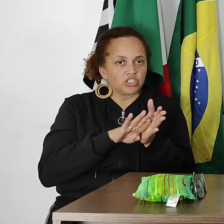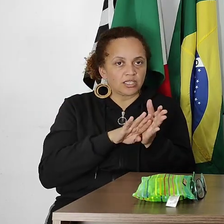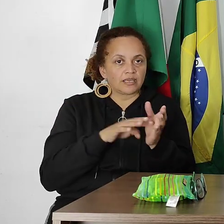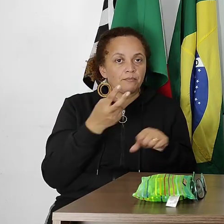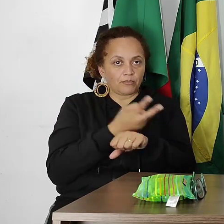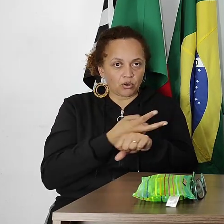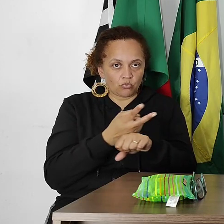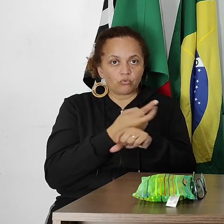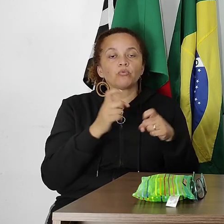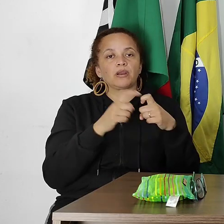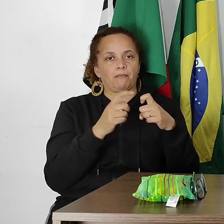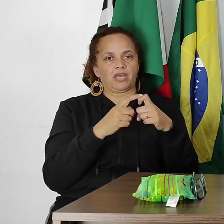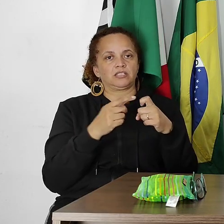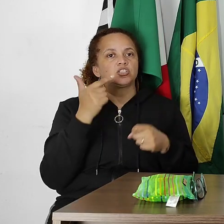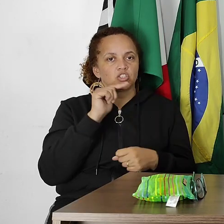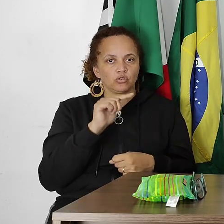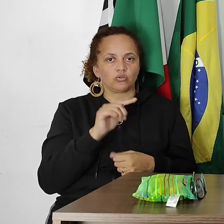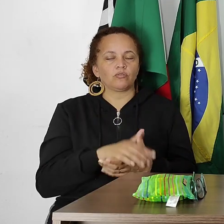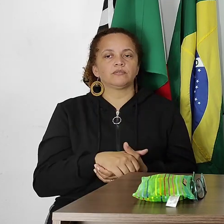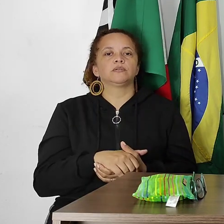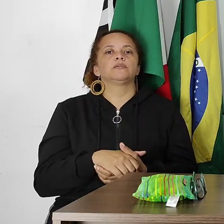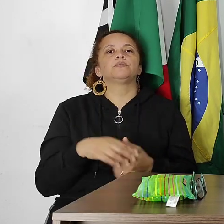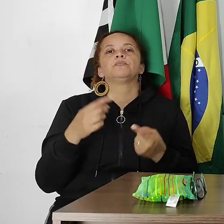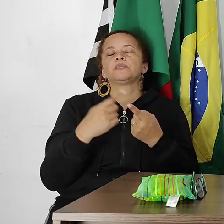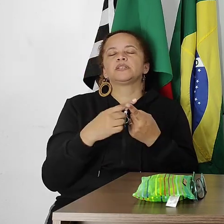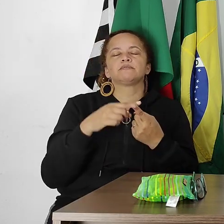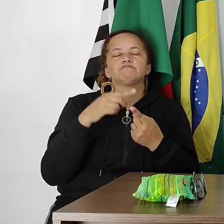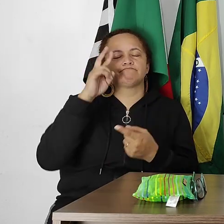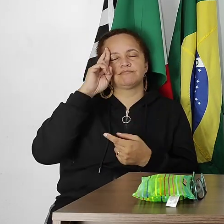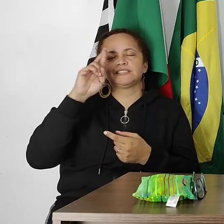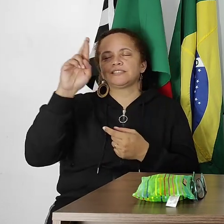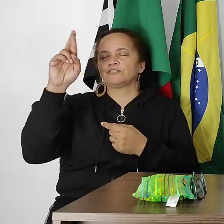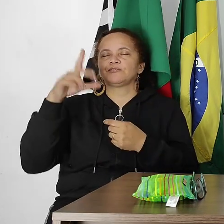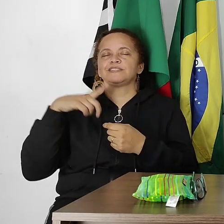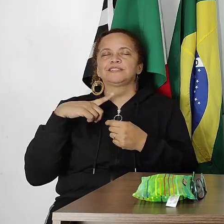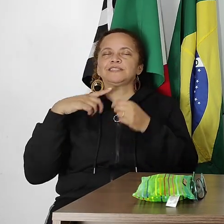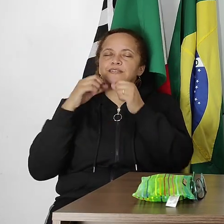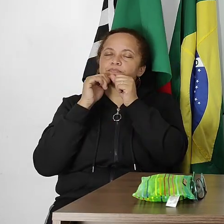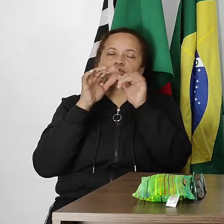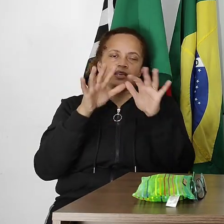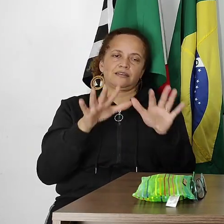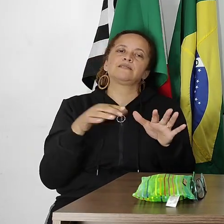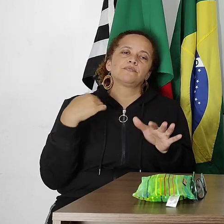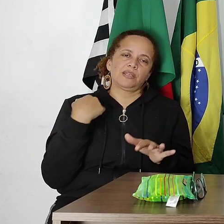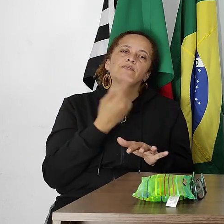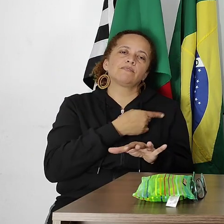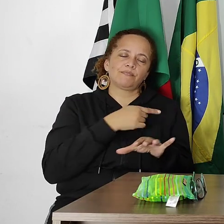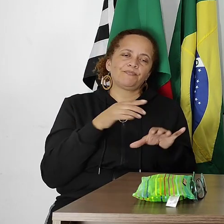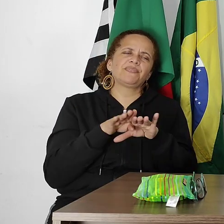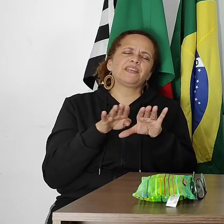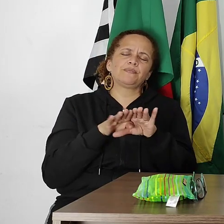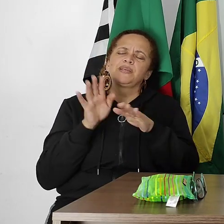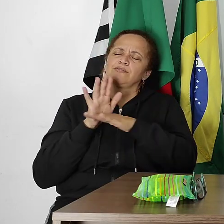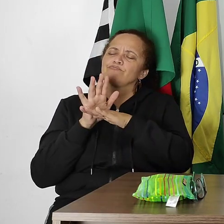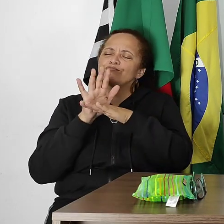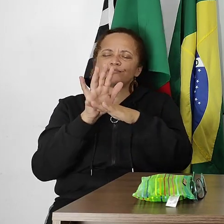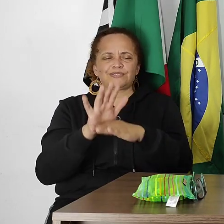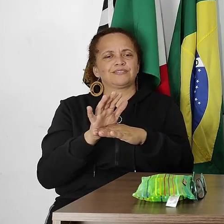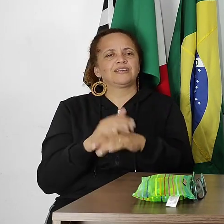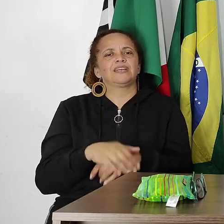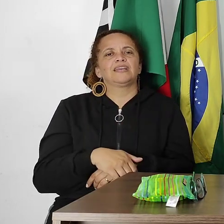você. Eu falei, glória a Deus, porque o Senhor põe anjos nas nossas vidas, né, para nos ajudar, né, Ele não